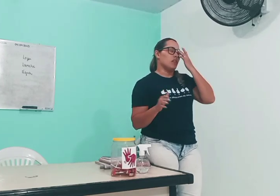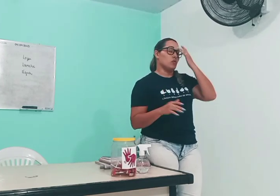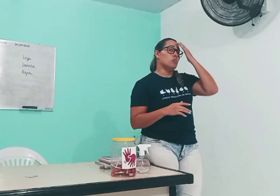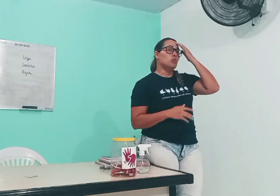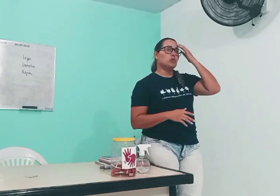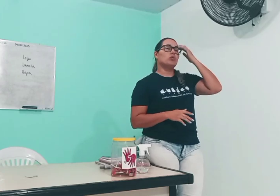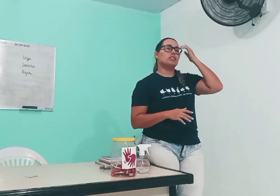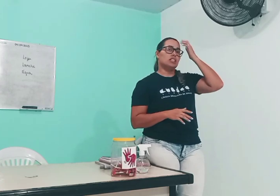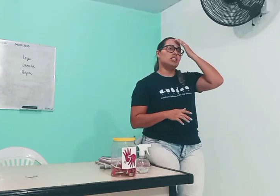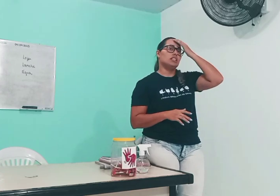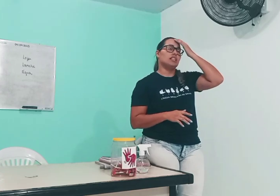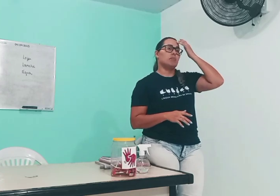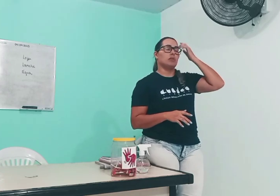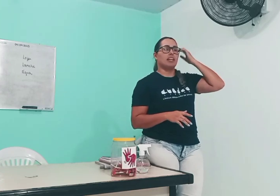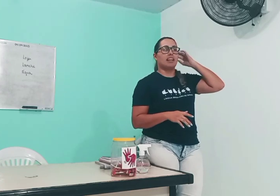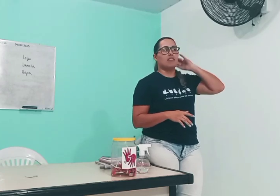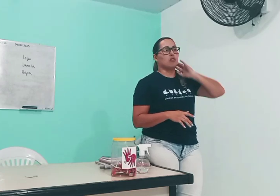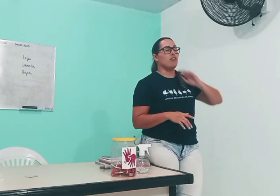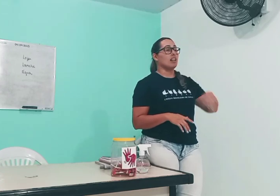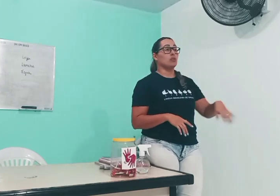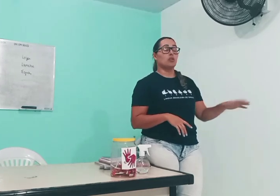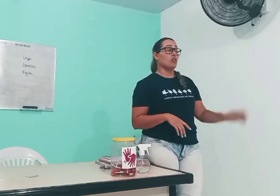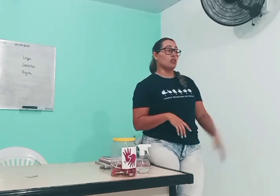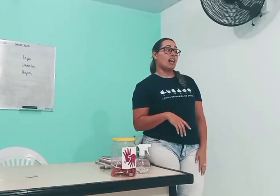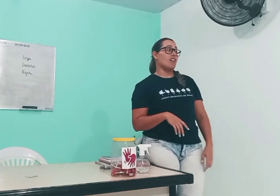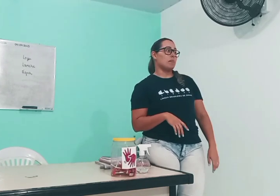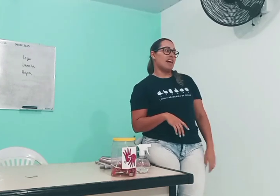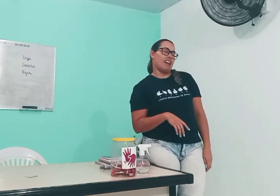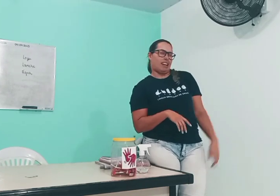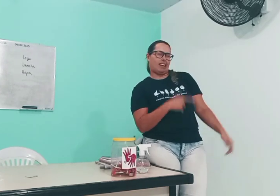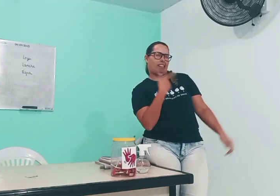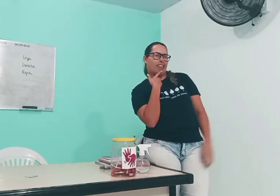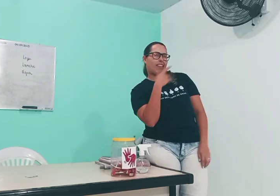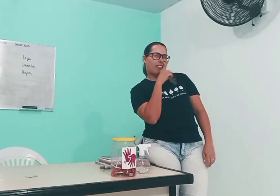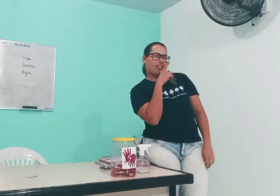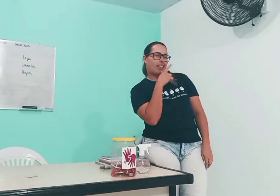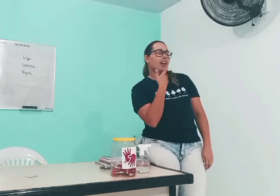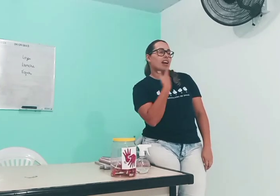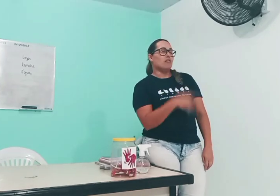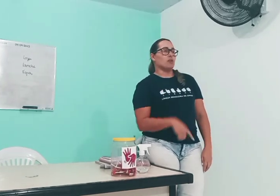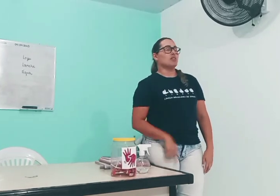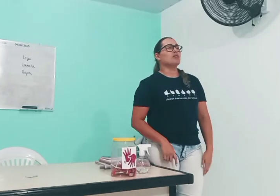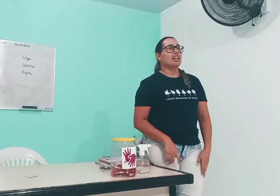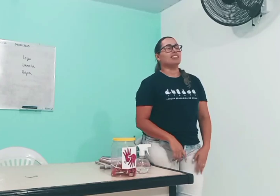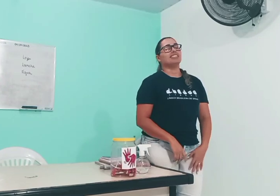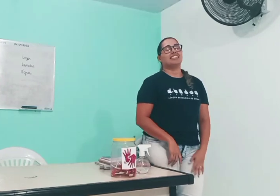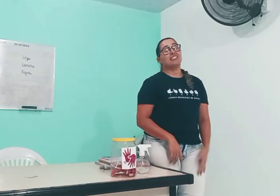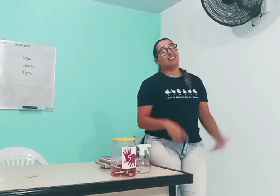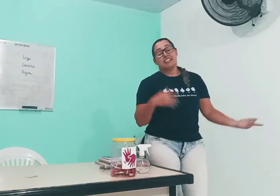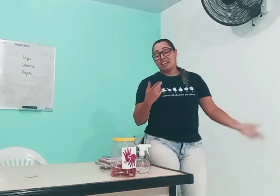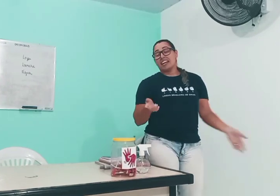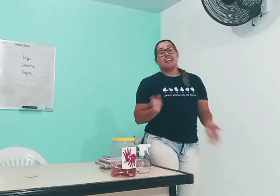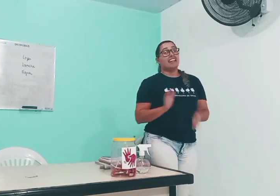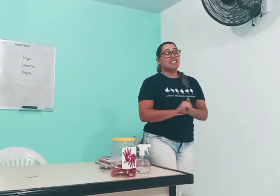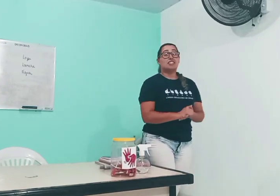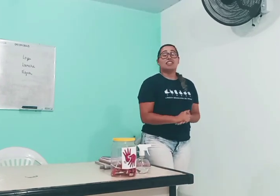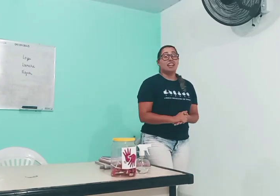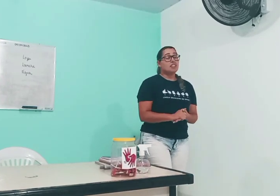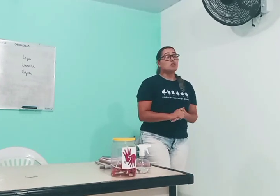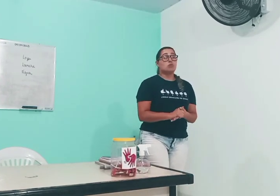ficou muito constrangida, né? Porque ele ficou falando, toda mundo olhava para ela, ficou zoando. Gente, ele